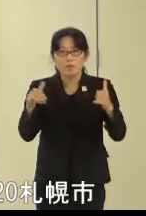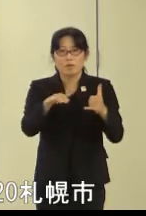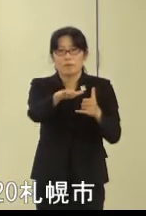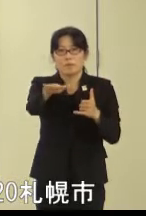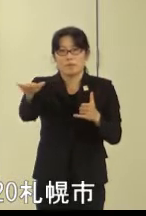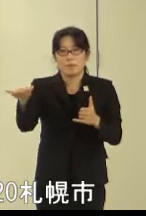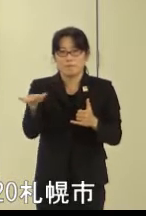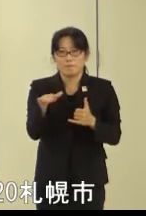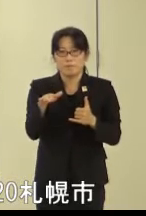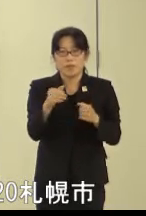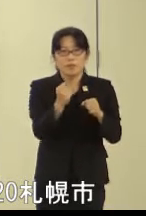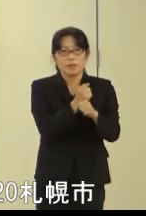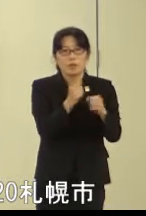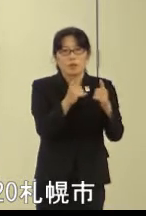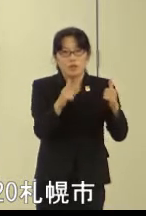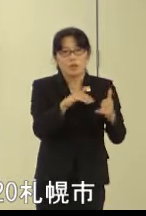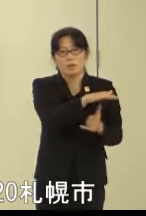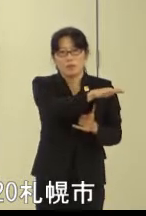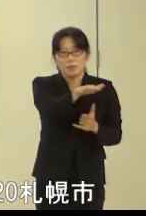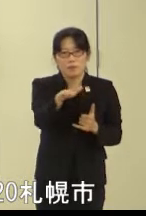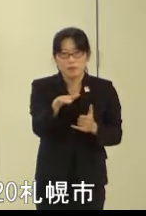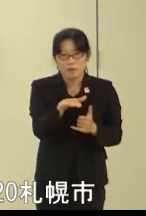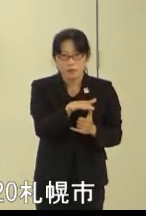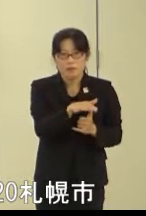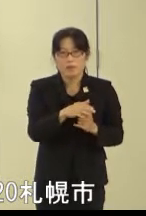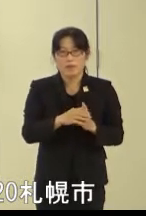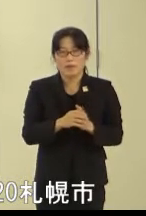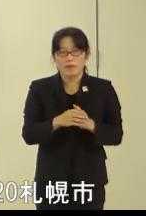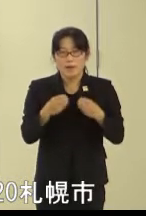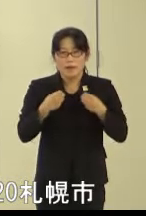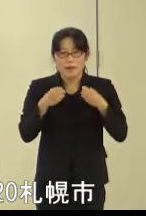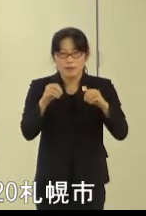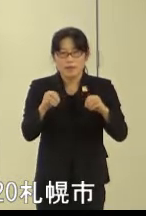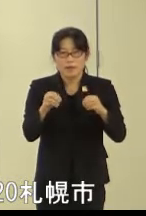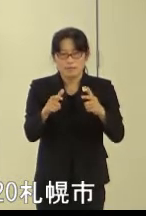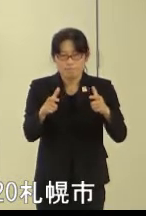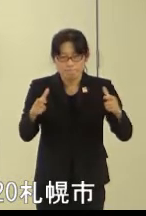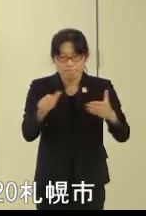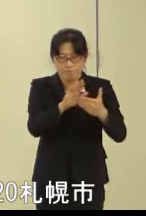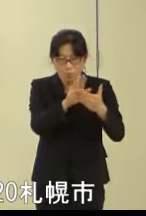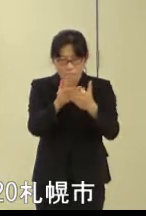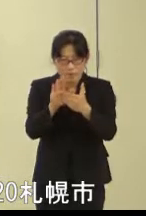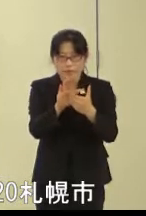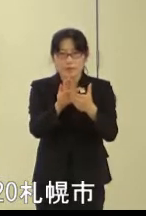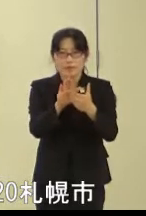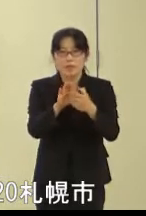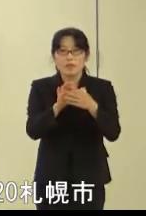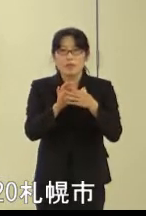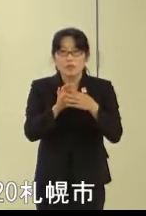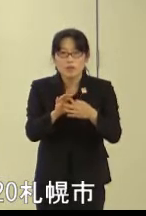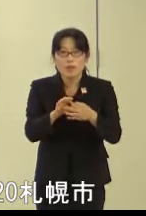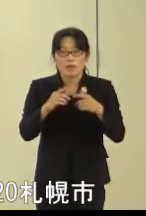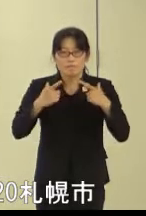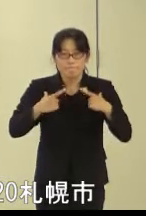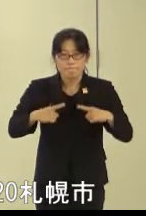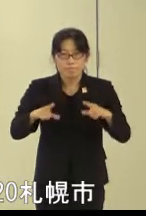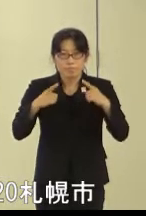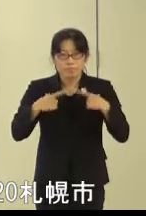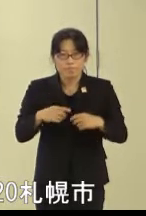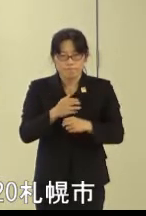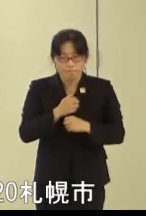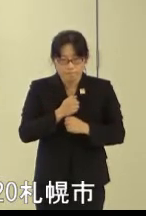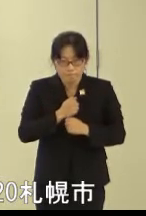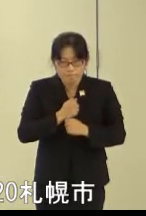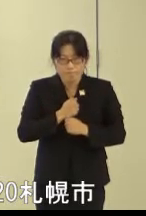から事業者の皆さんがます感染拡大防止について日々心がけて